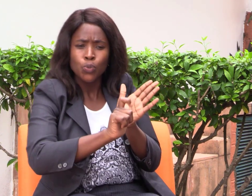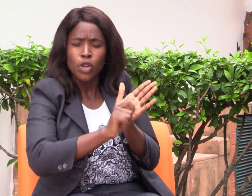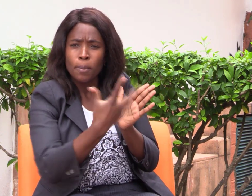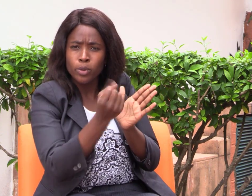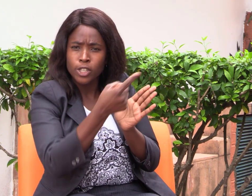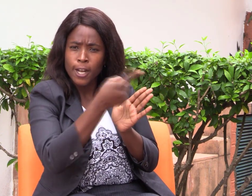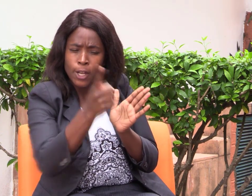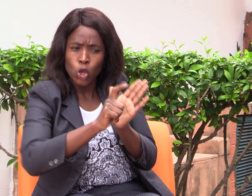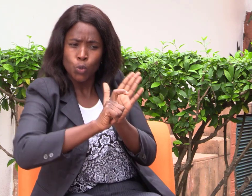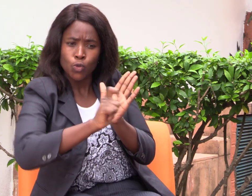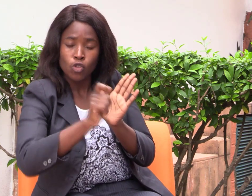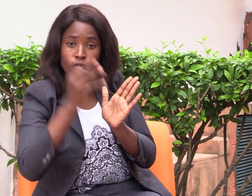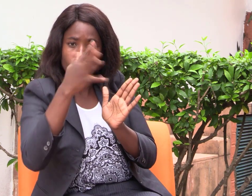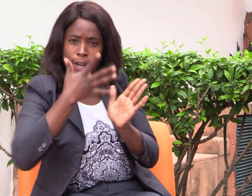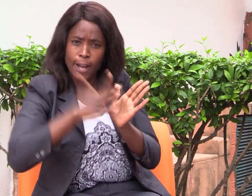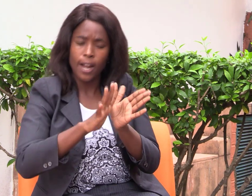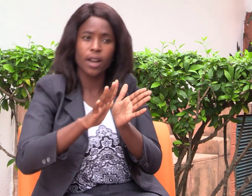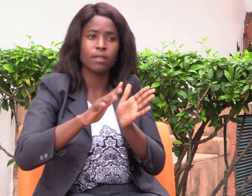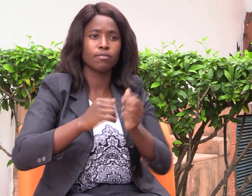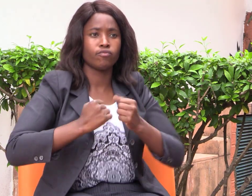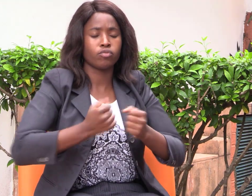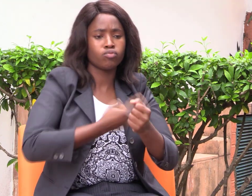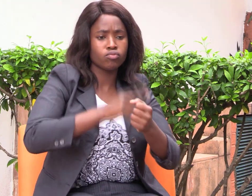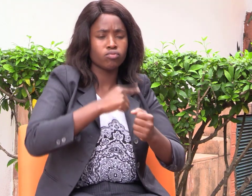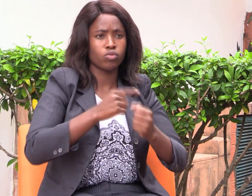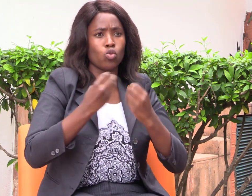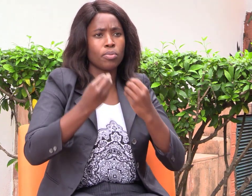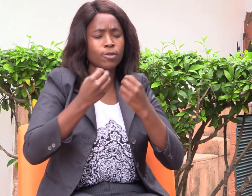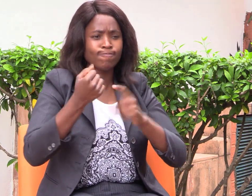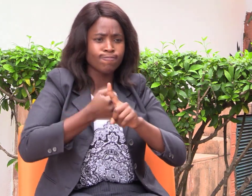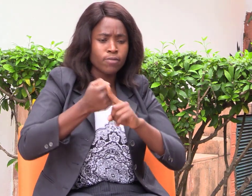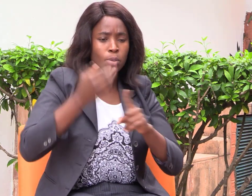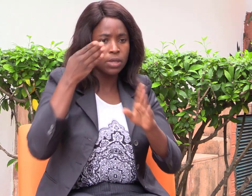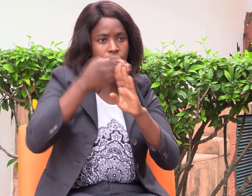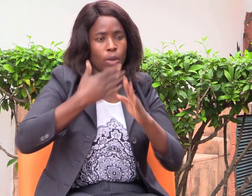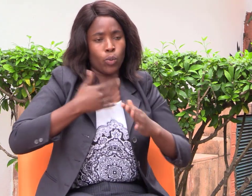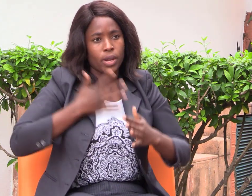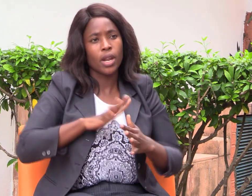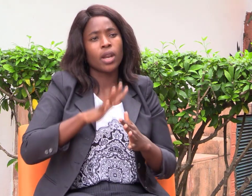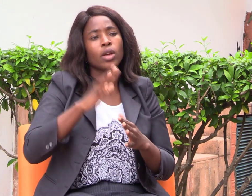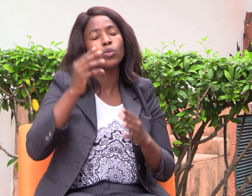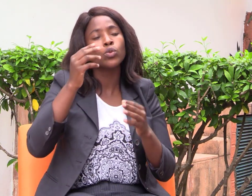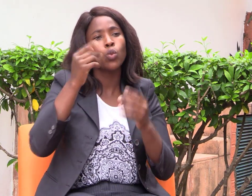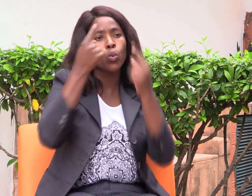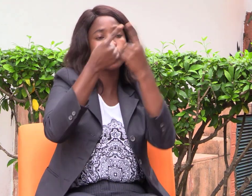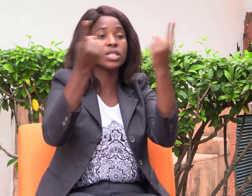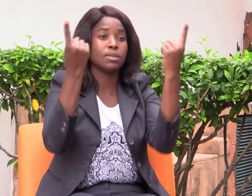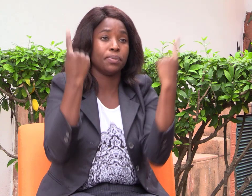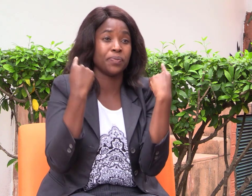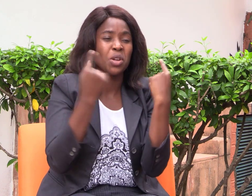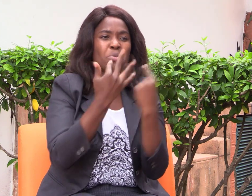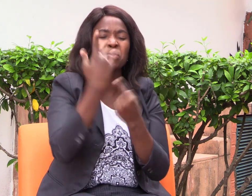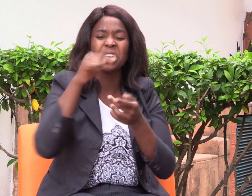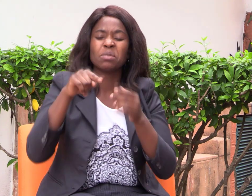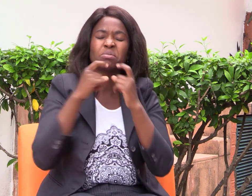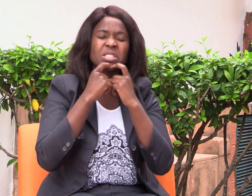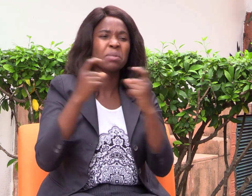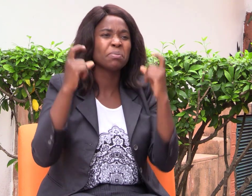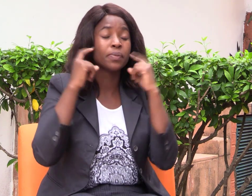na escola especial número 1. Então, eu acho que algumas mulheres com deficiência deviam seguir o exemplo dessa professora e de mais